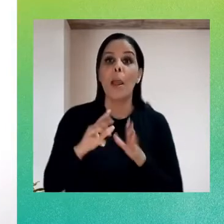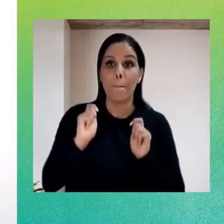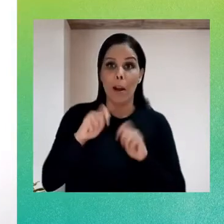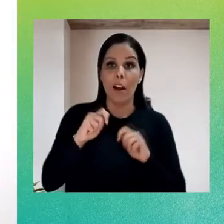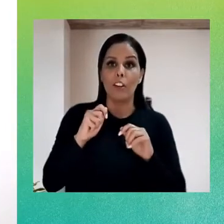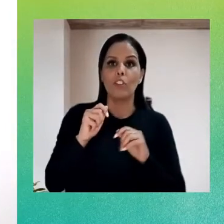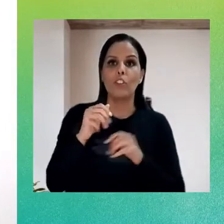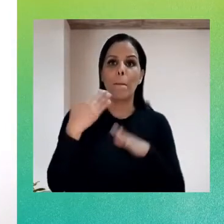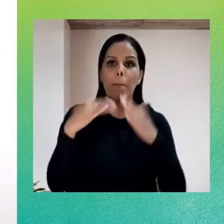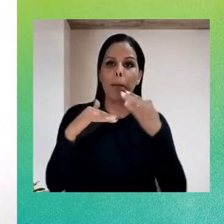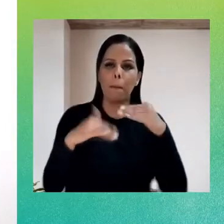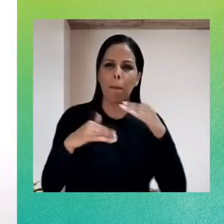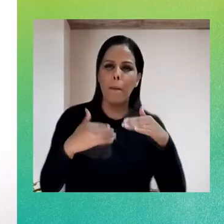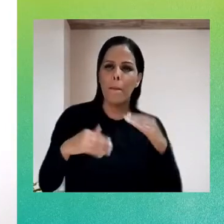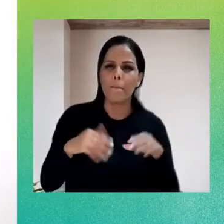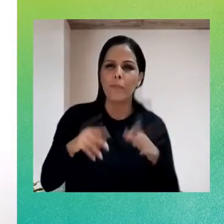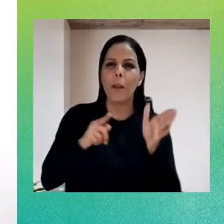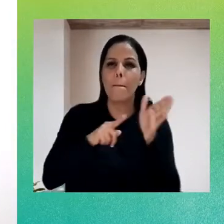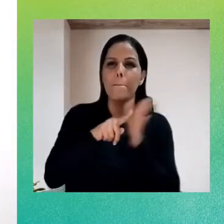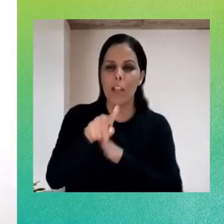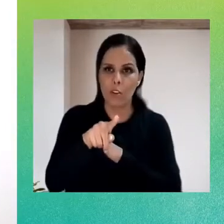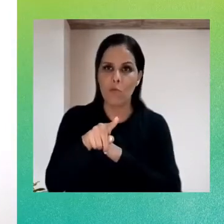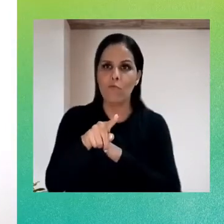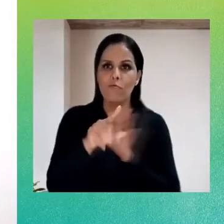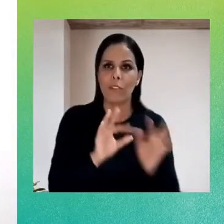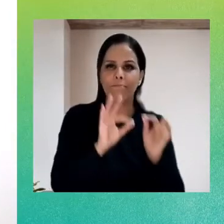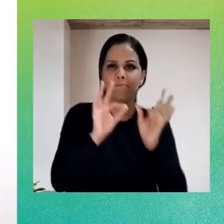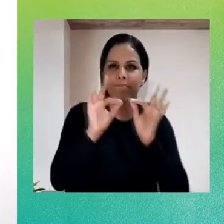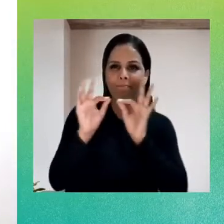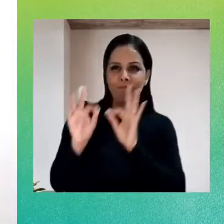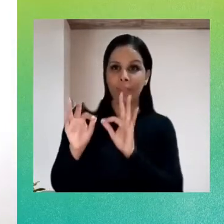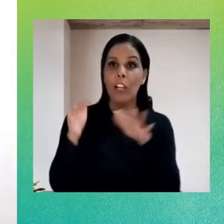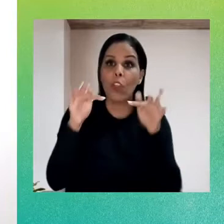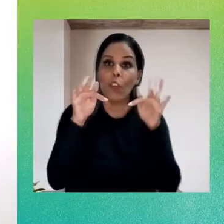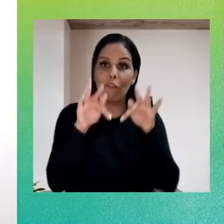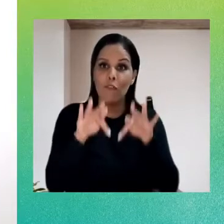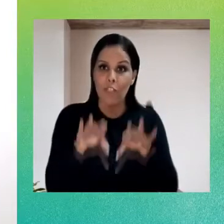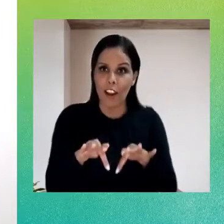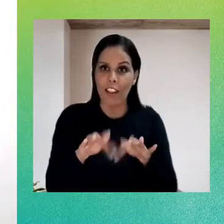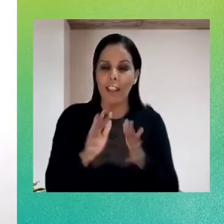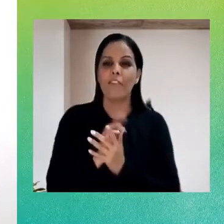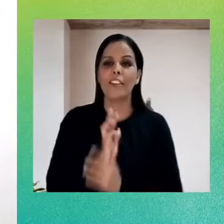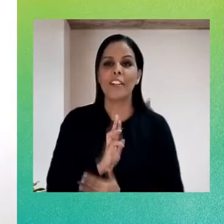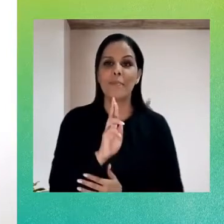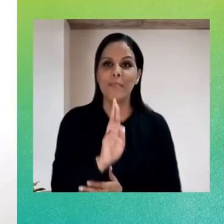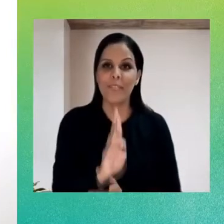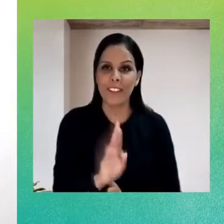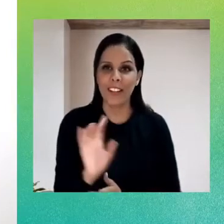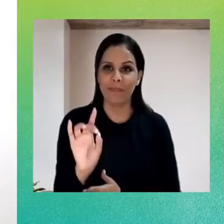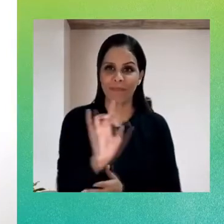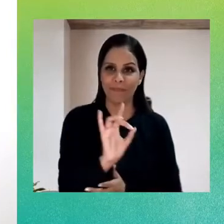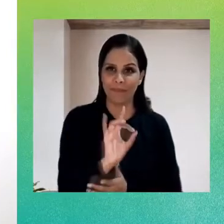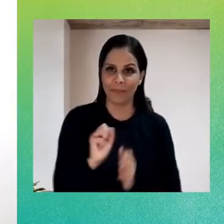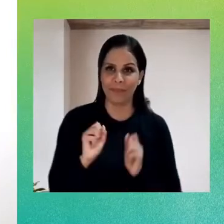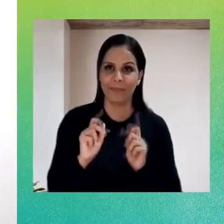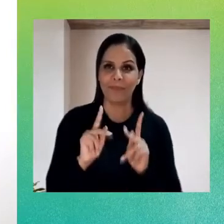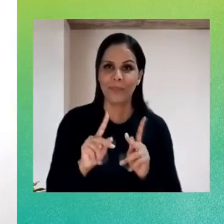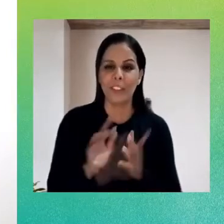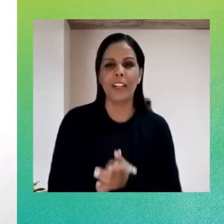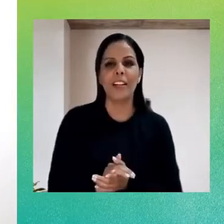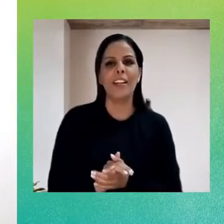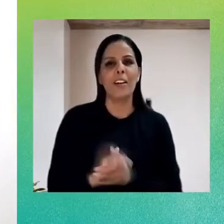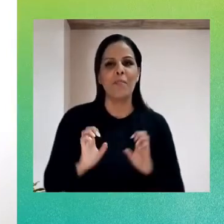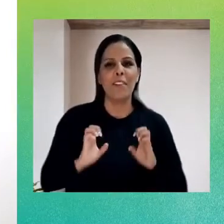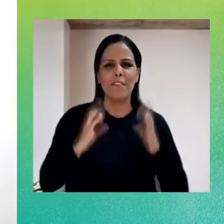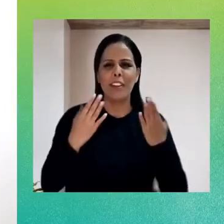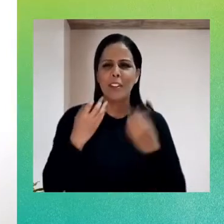suas perguntas no decorrer da fala da professora, que ao final ela vai estar respondendo a todos. Tá bem? Um bom evento